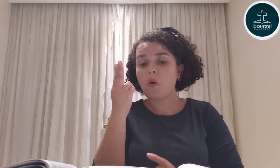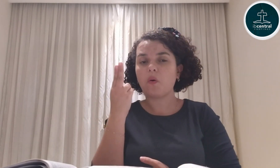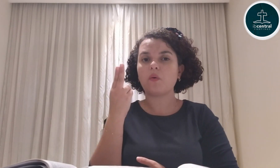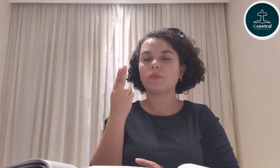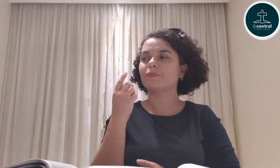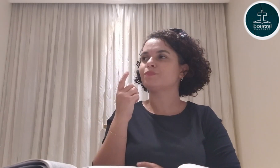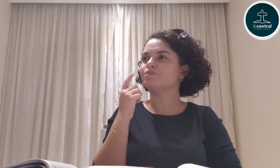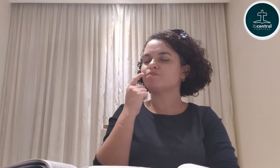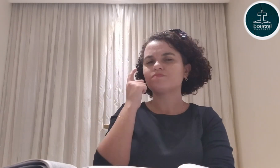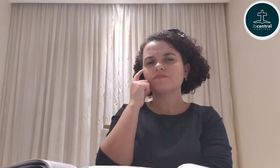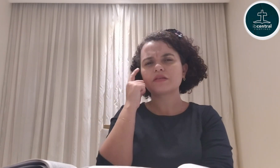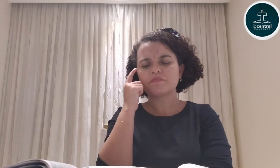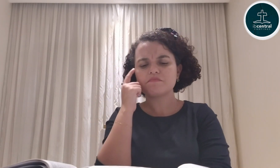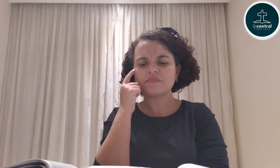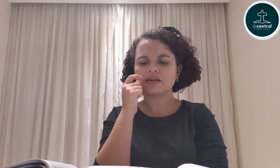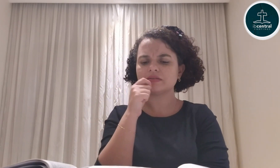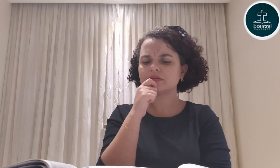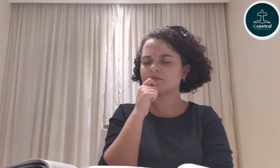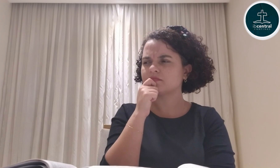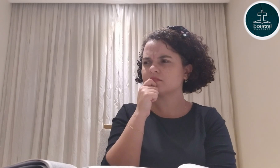Talvez ele quisesse ser como Abel.